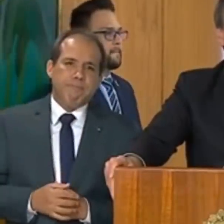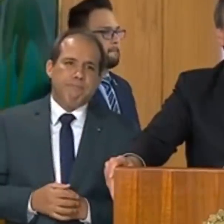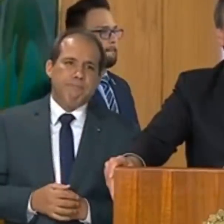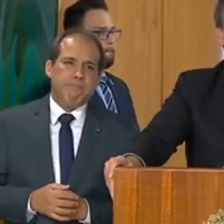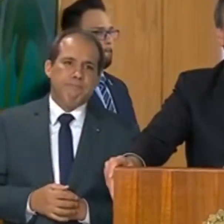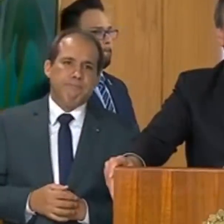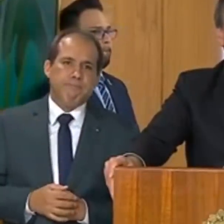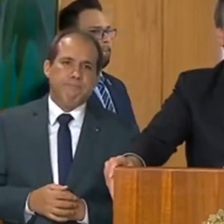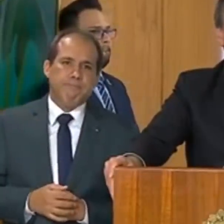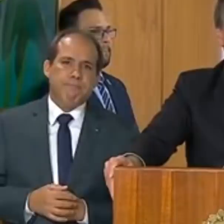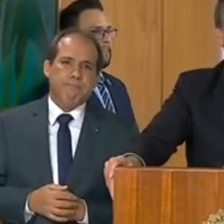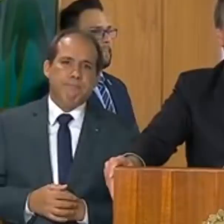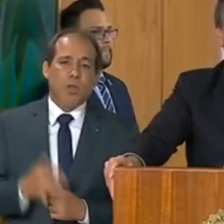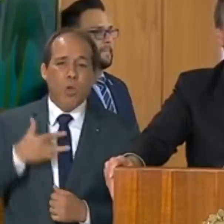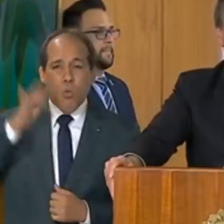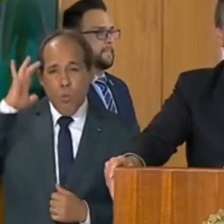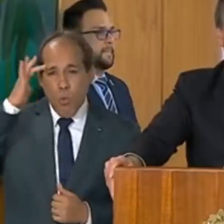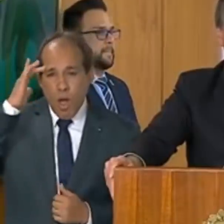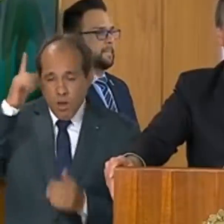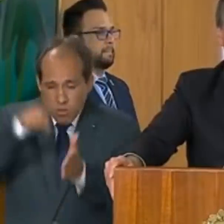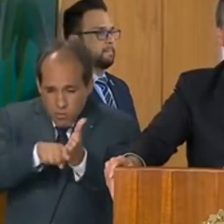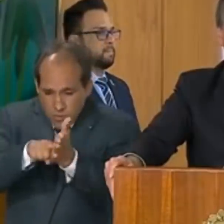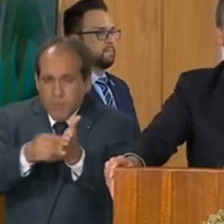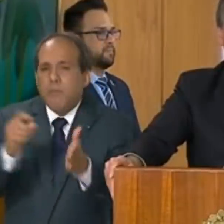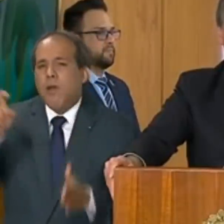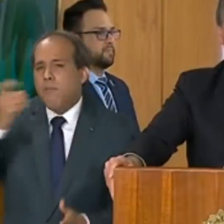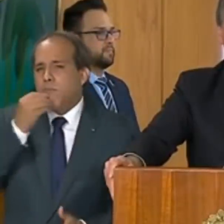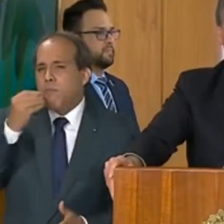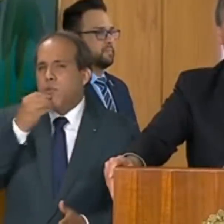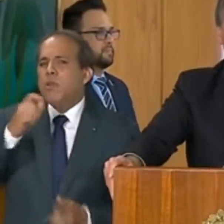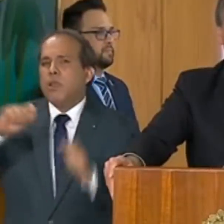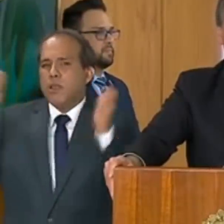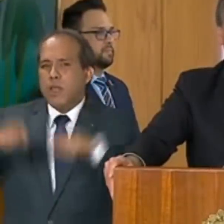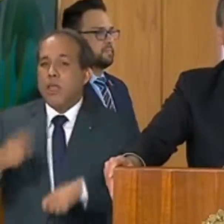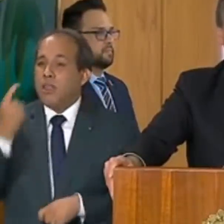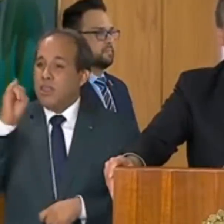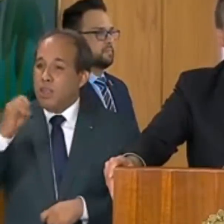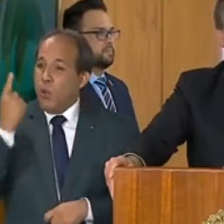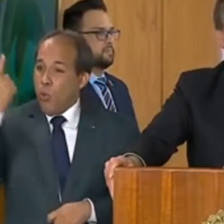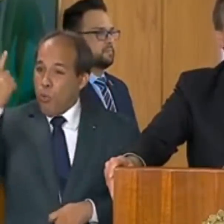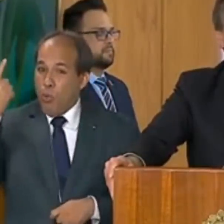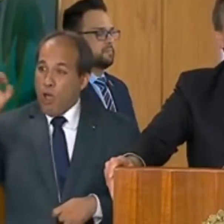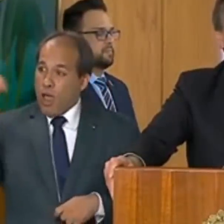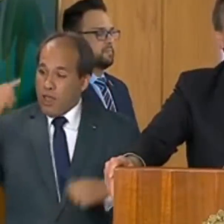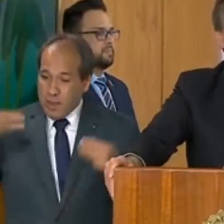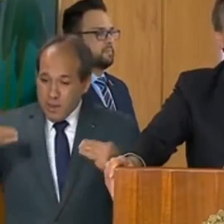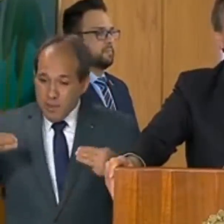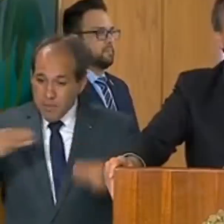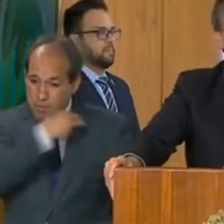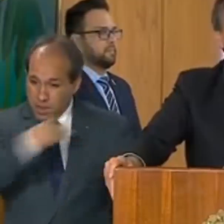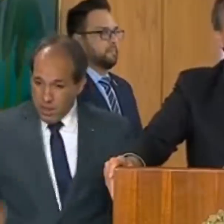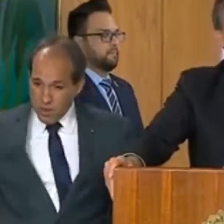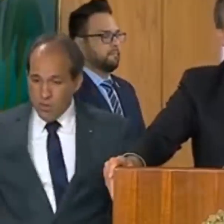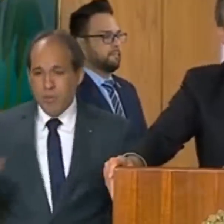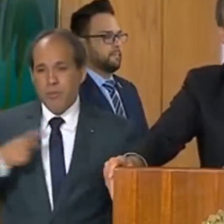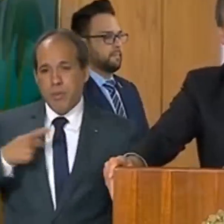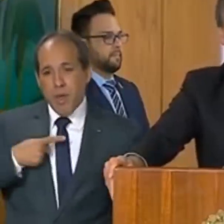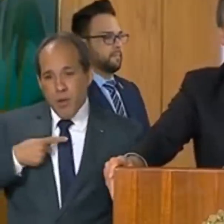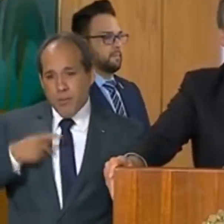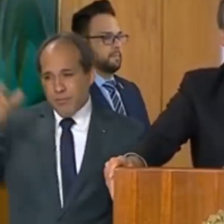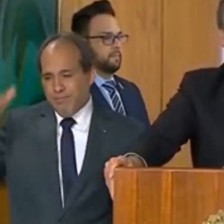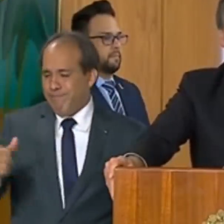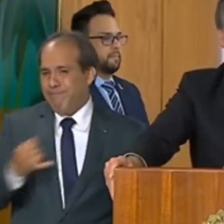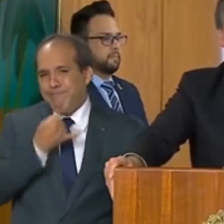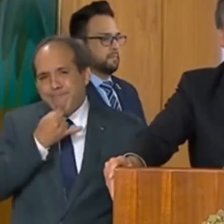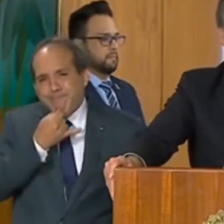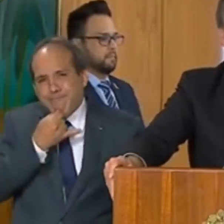Eu acho que essa investigação poderia ter chegado ao fim se tivesse escolhido melhor um ministro meu, que lamentavelmente não se comportou